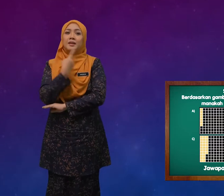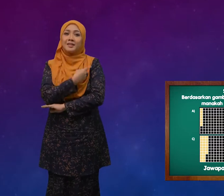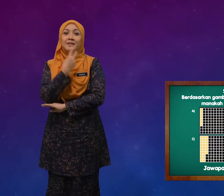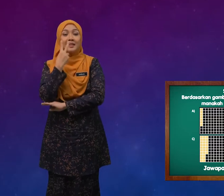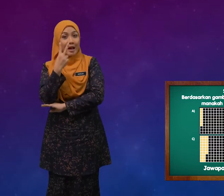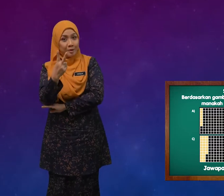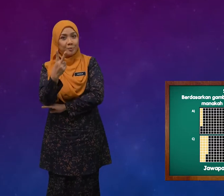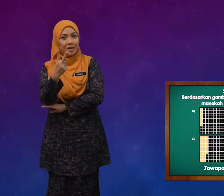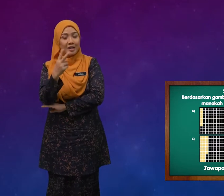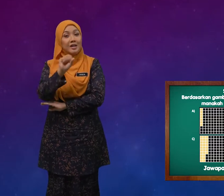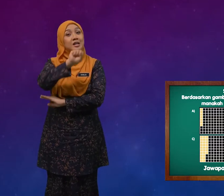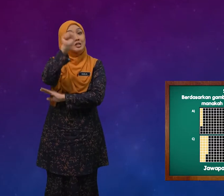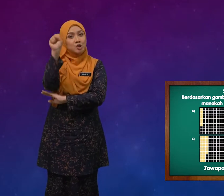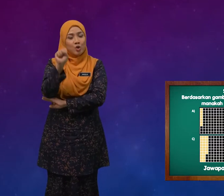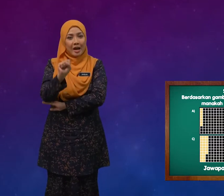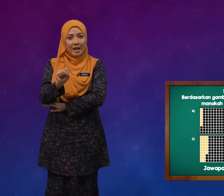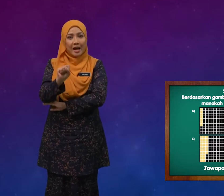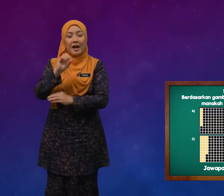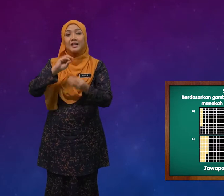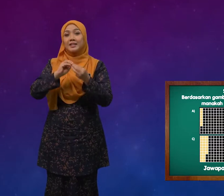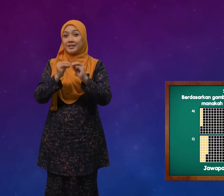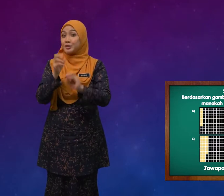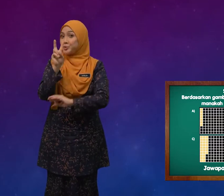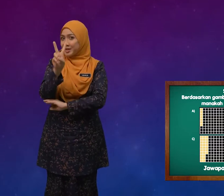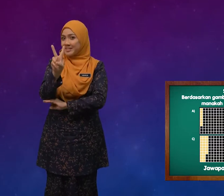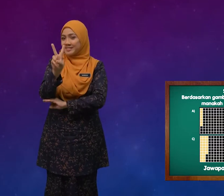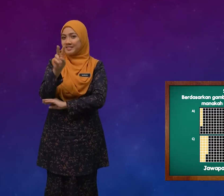Kita lihat pula soalan kedua.